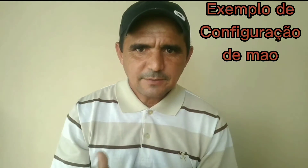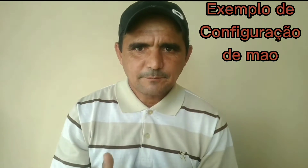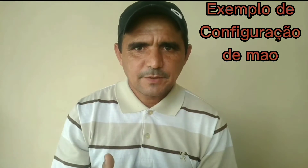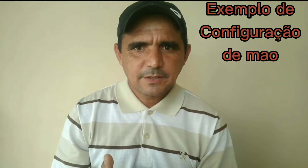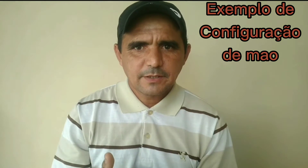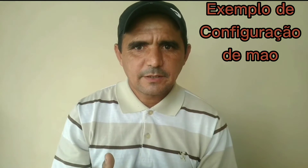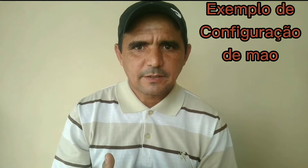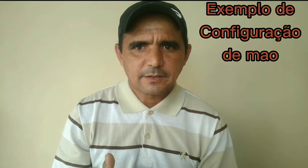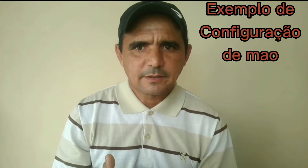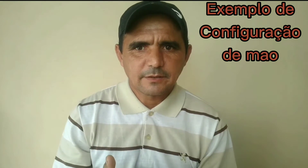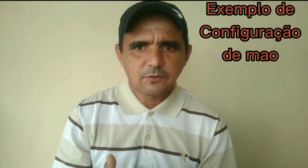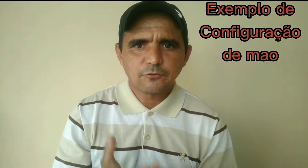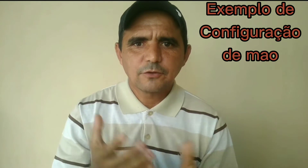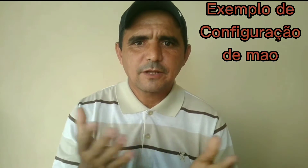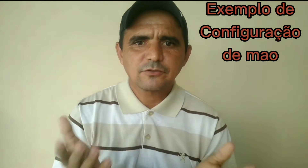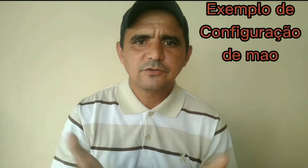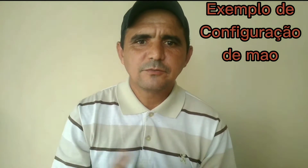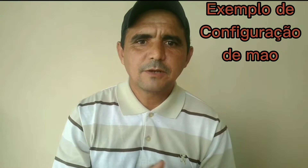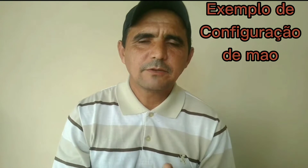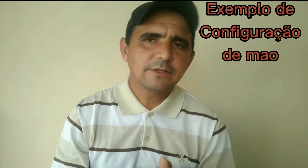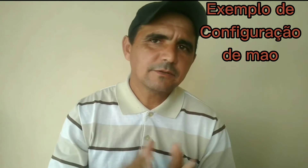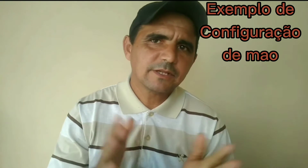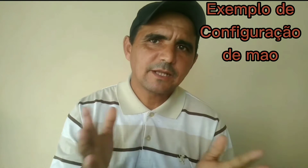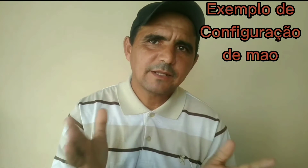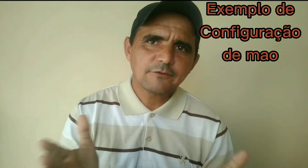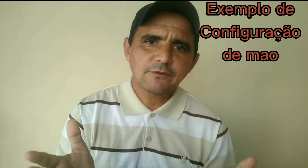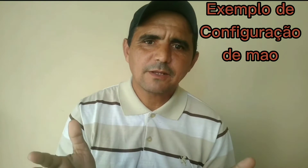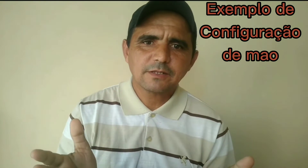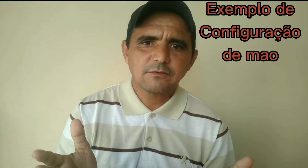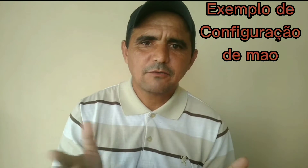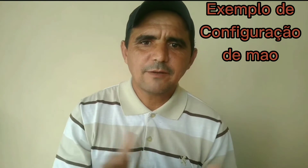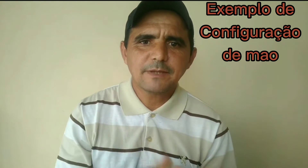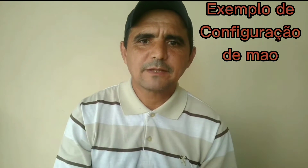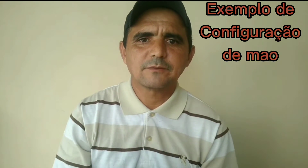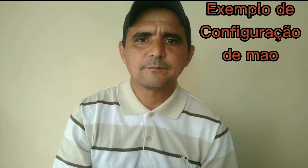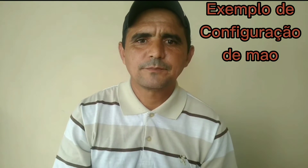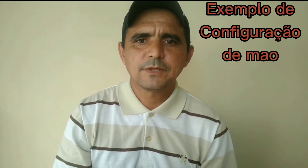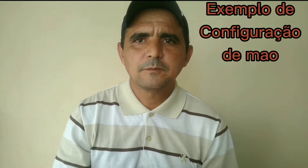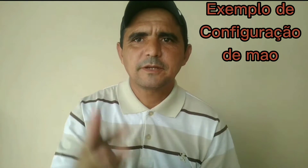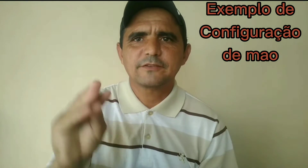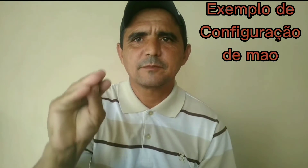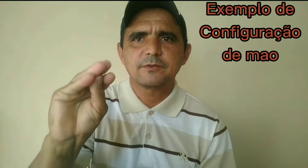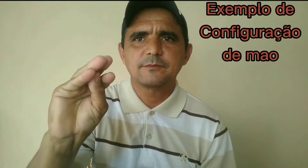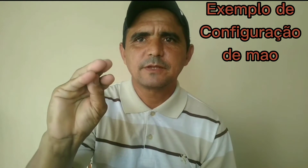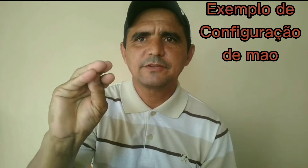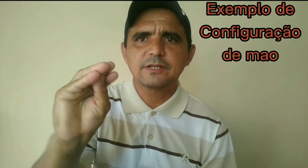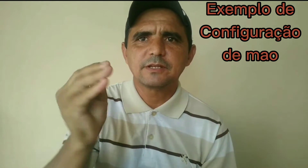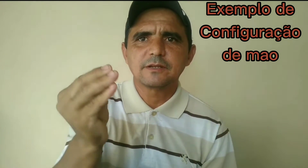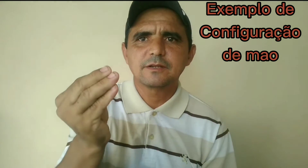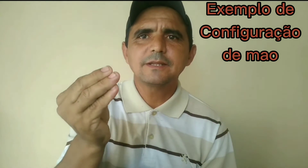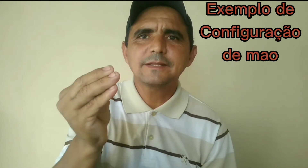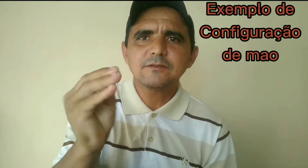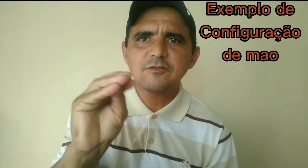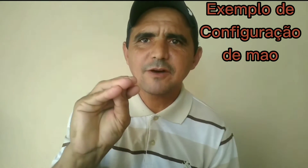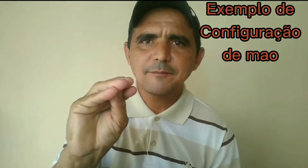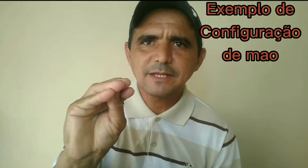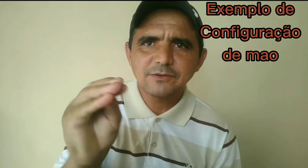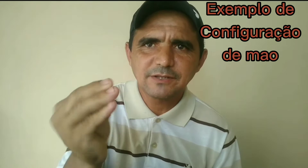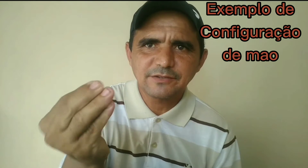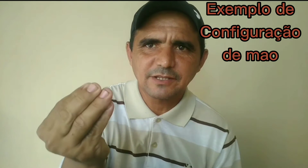né, configurações de mão que não tem nada a ver com a letra do alfabeto. Por exemplo, isso aqui. Que letra do alfabeto é essa